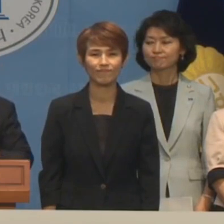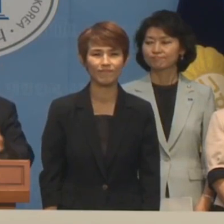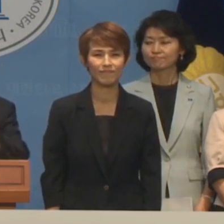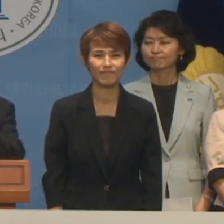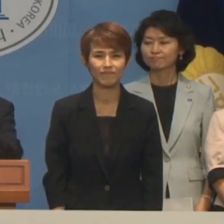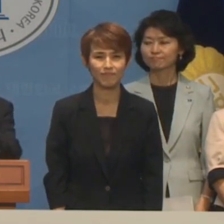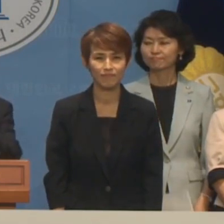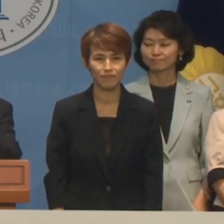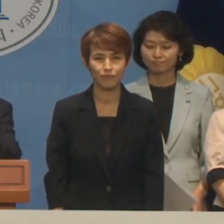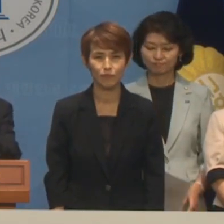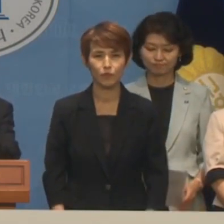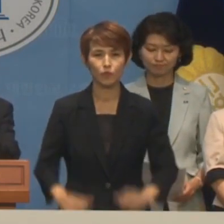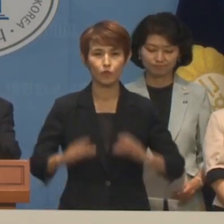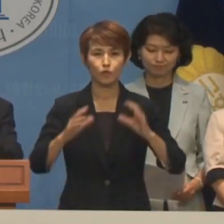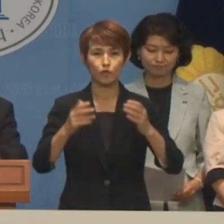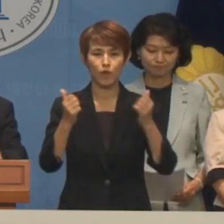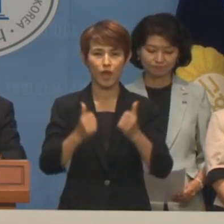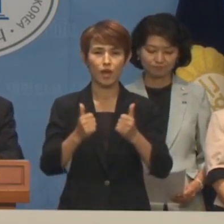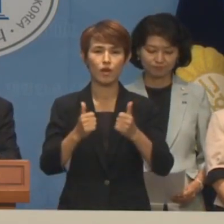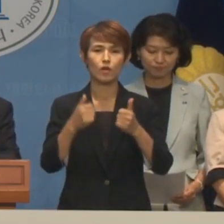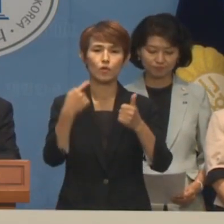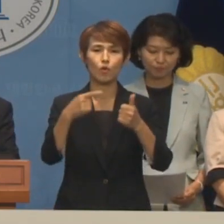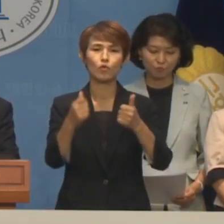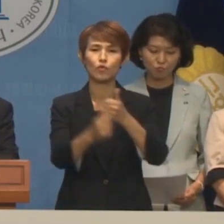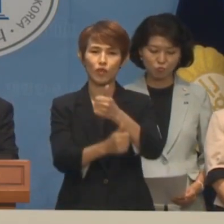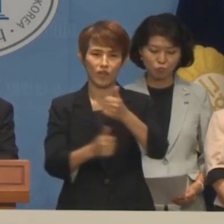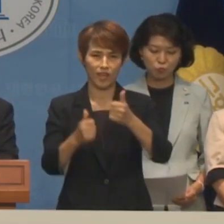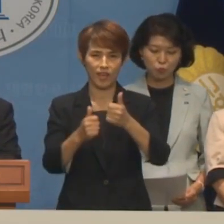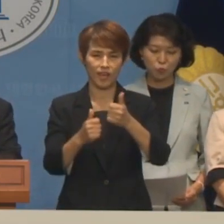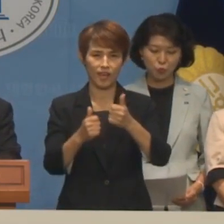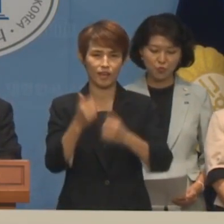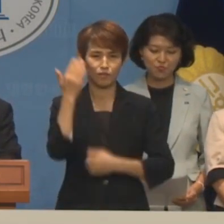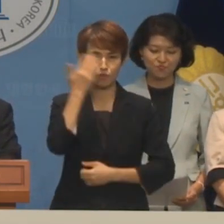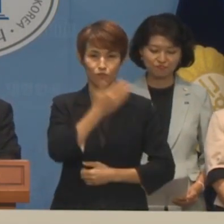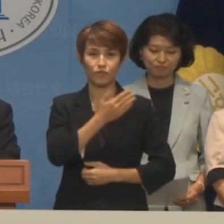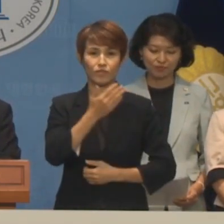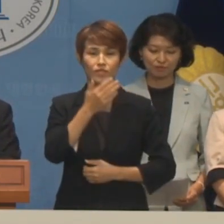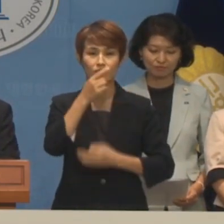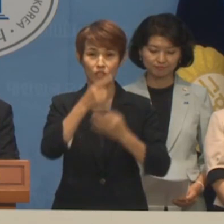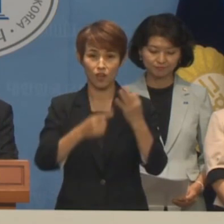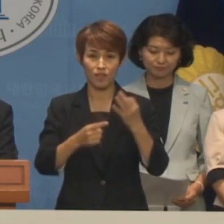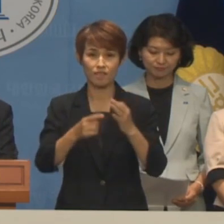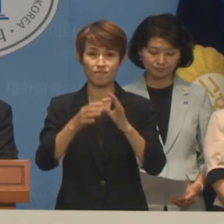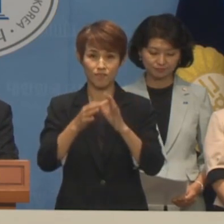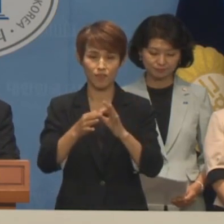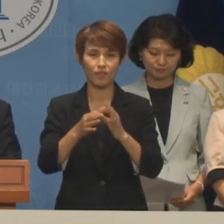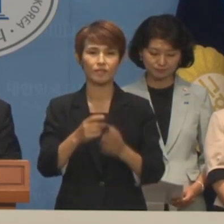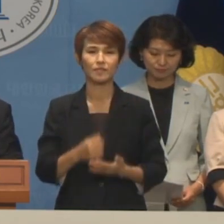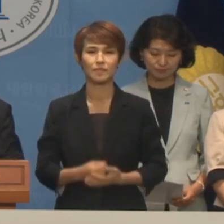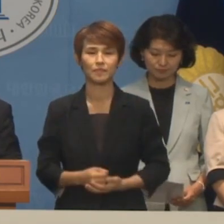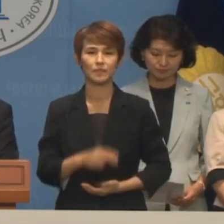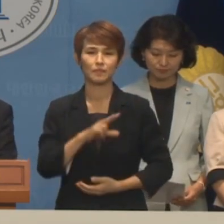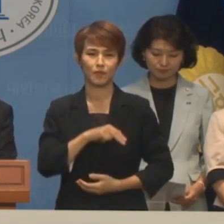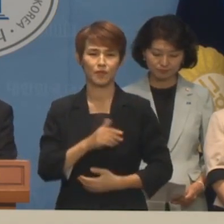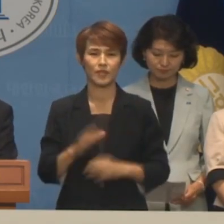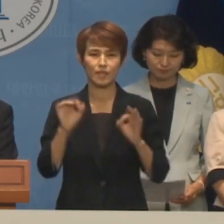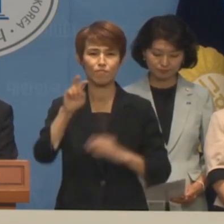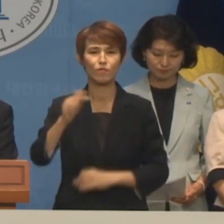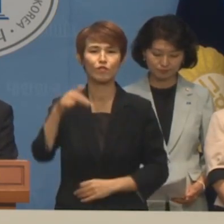예, 국회 교육위원회 소속 더불어민주당 순천갑 김문수 국회의원입니다. 우리나라